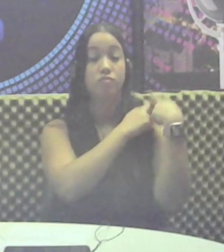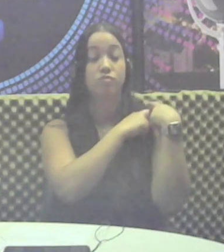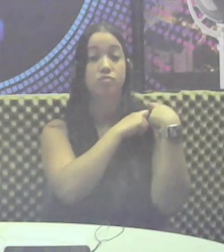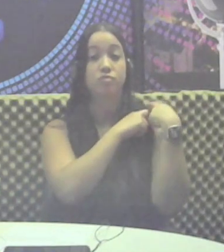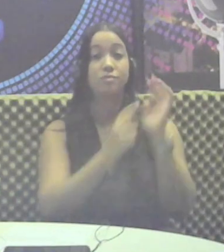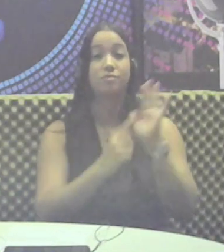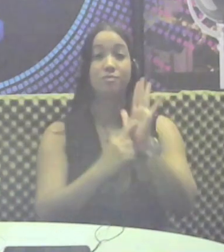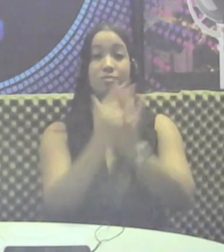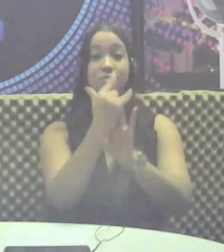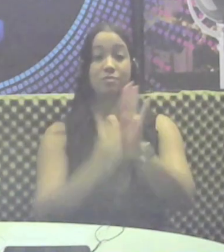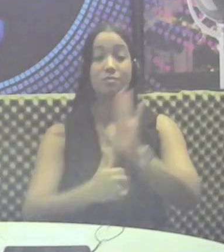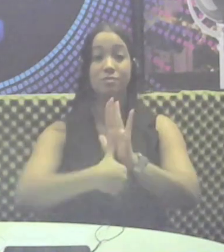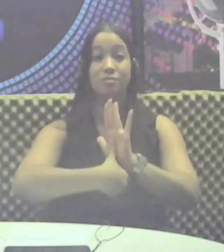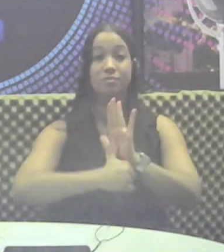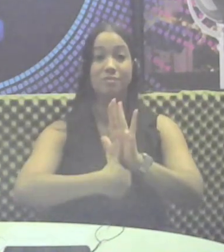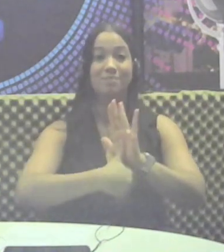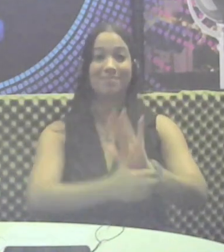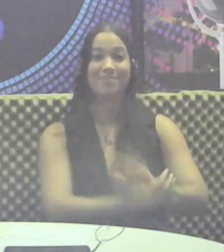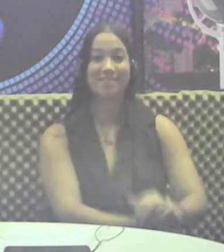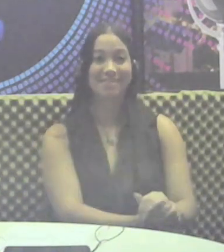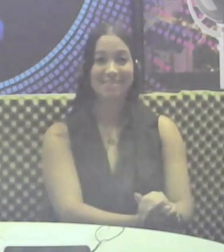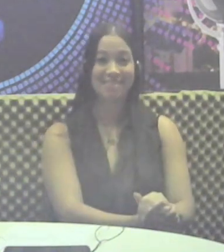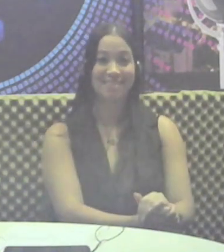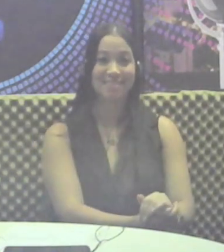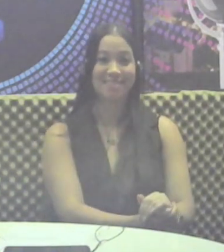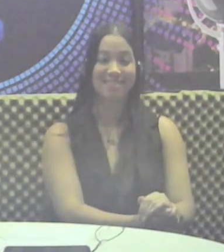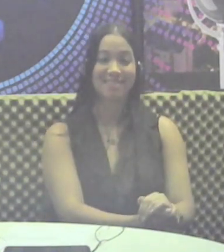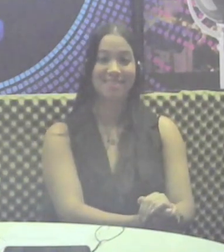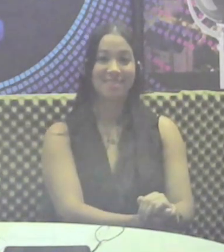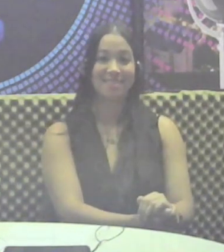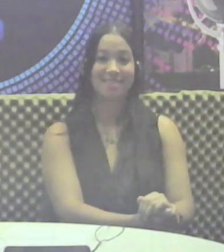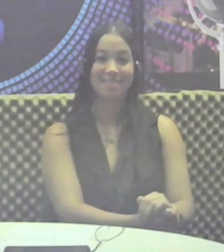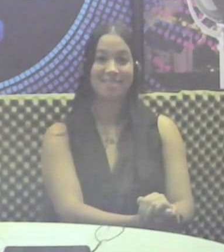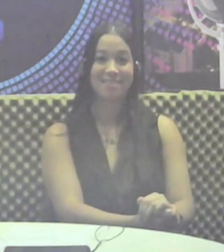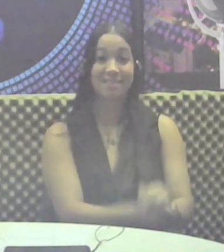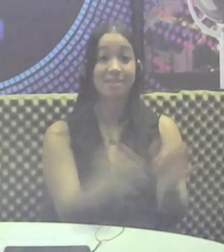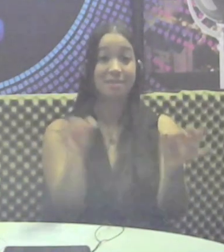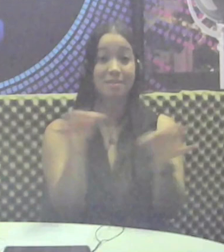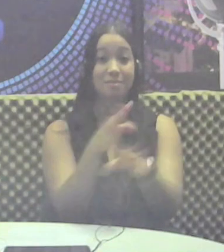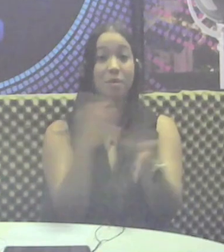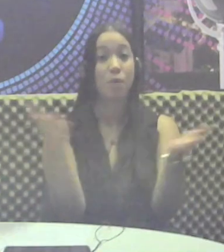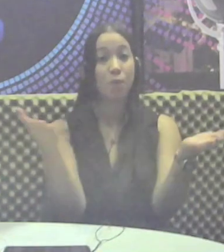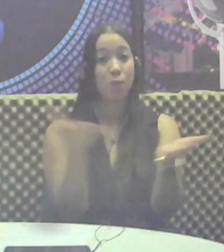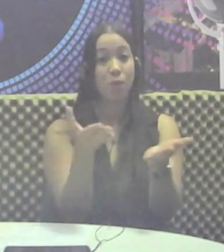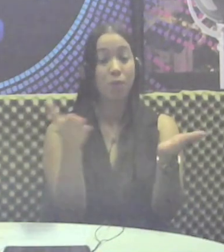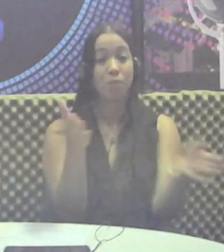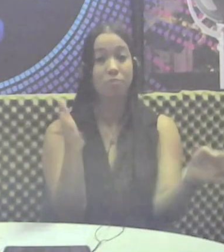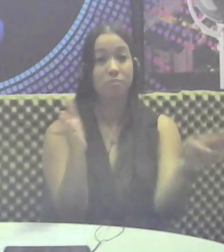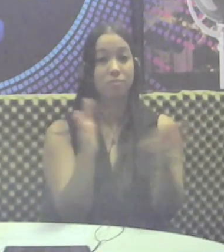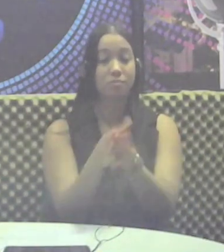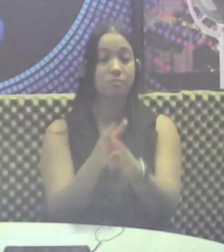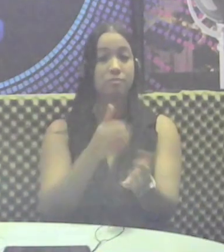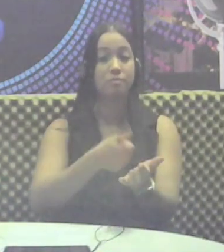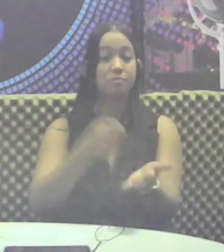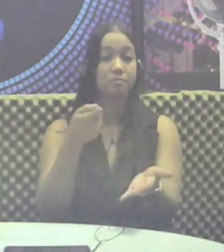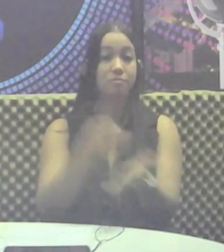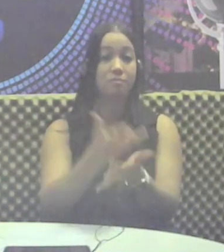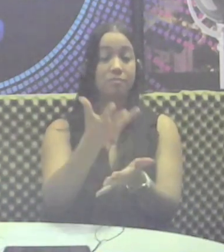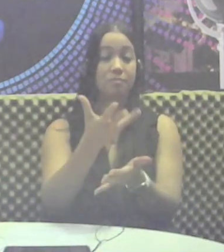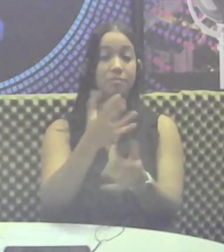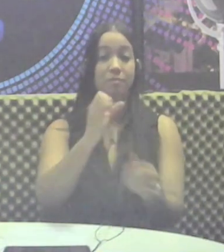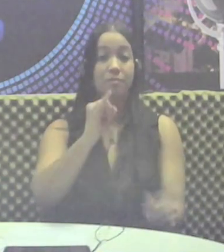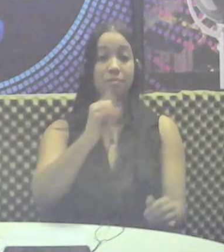e apresentar documento de identificação. Termina hoje o prazo para contribuintes pagarem à vista